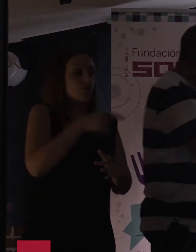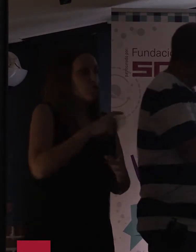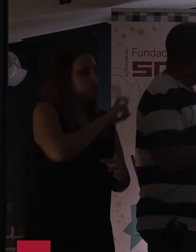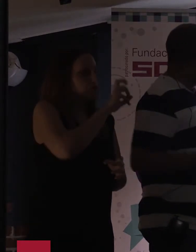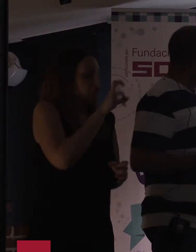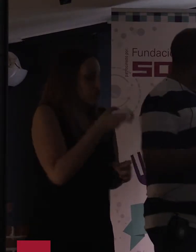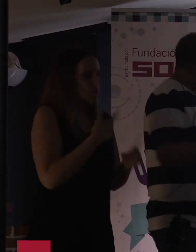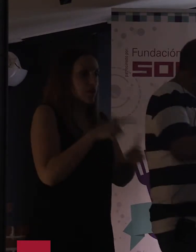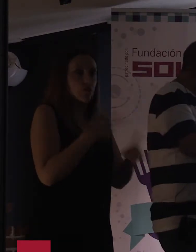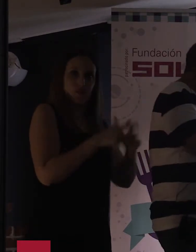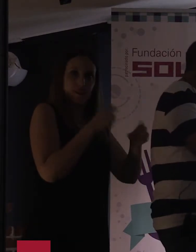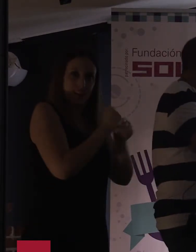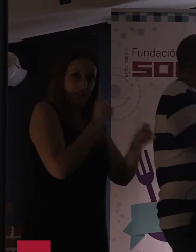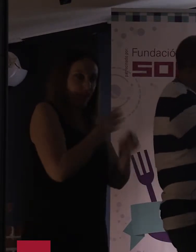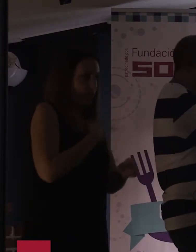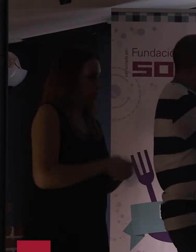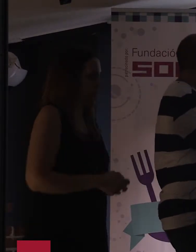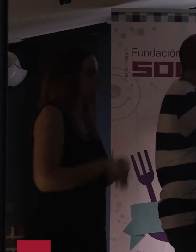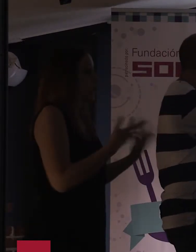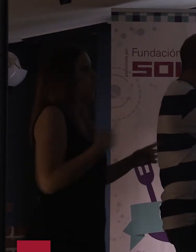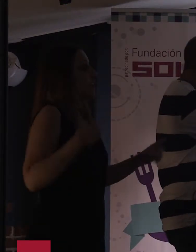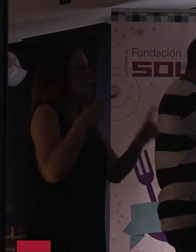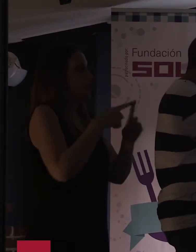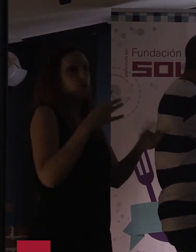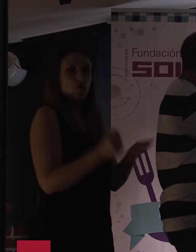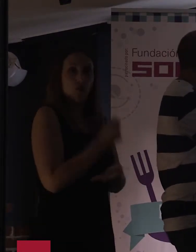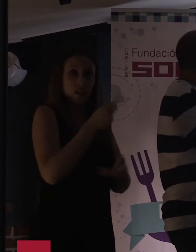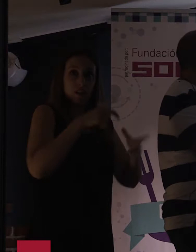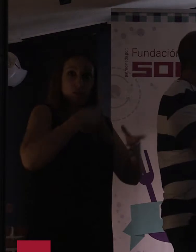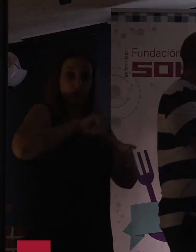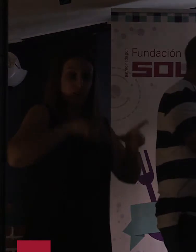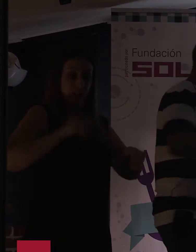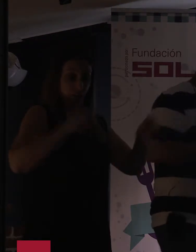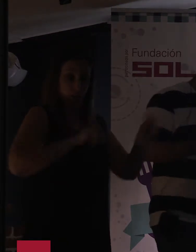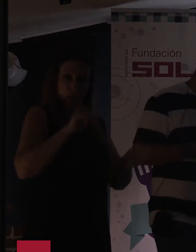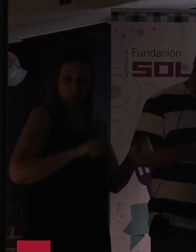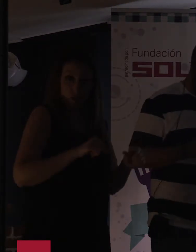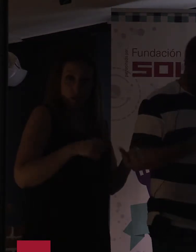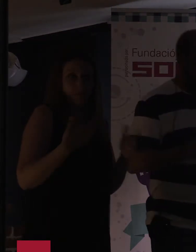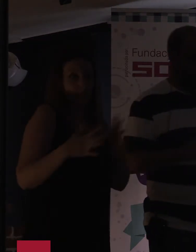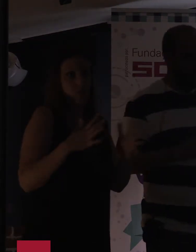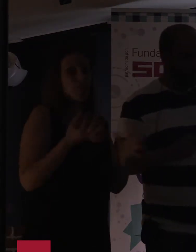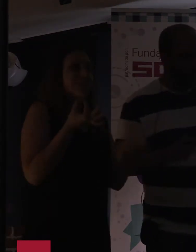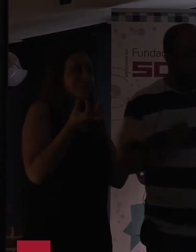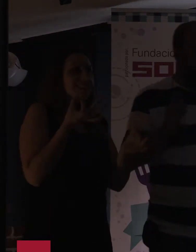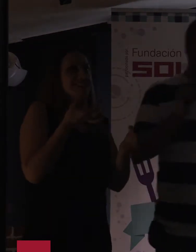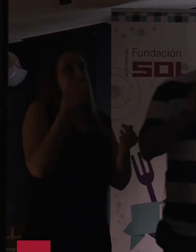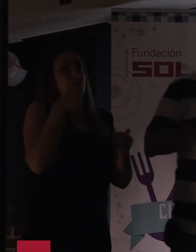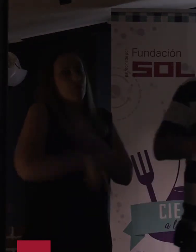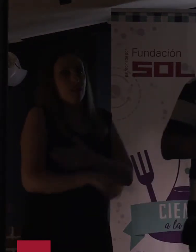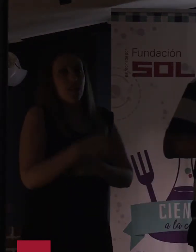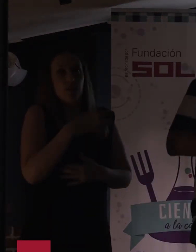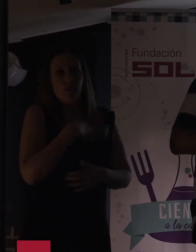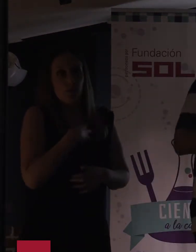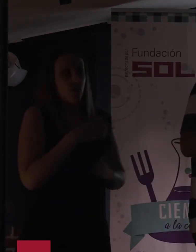Esto es la idea de todo lo que hacemos en el laboratorio, sin entrar en detalles, pero bueno, un poco todo lo que vamos generando. Lo